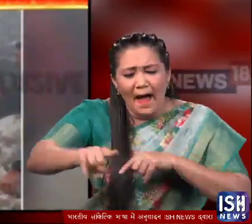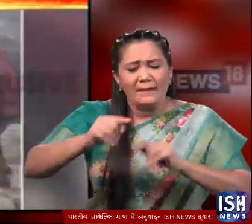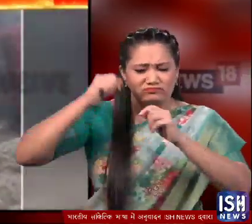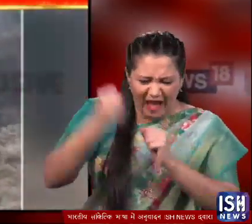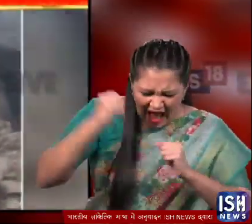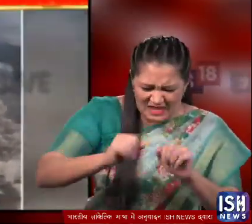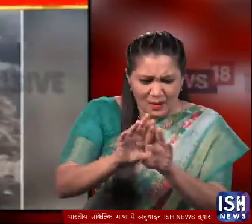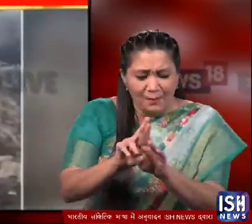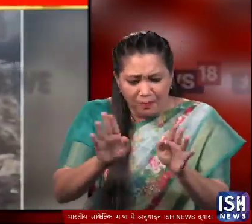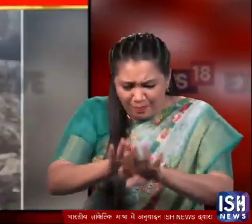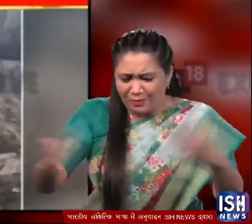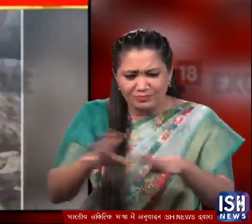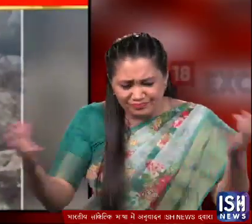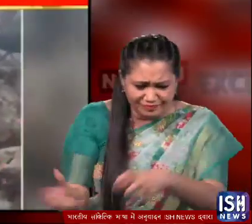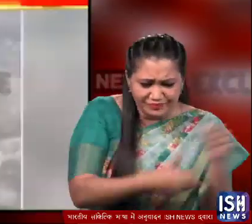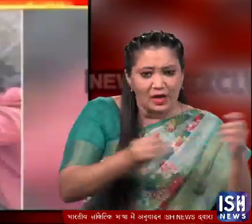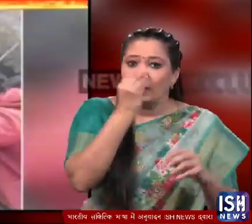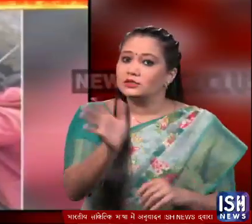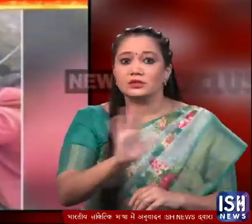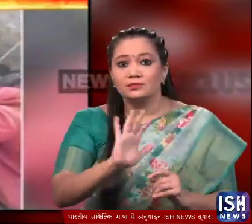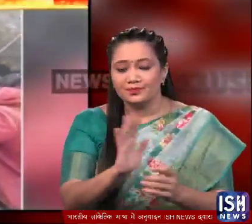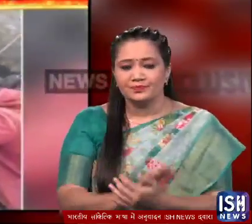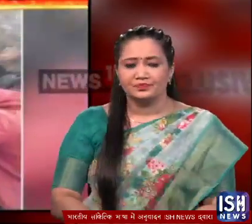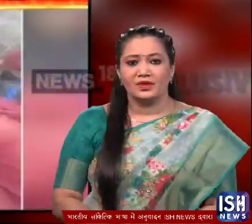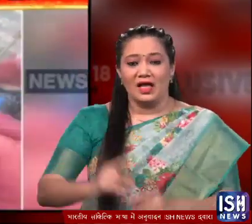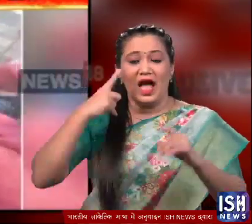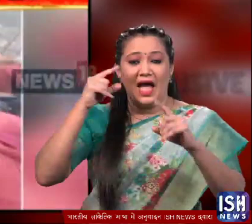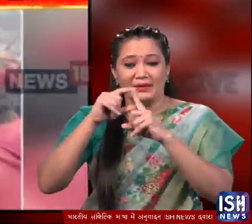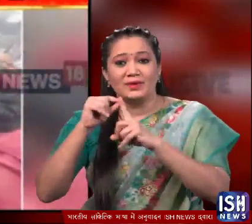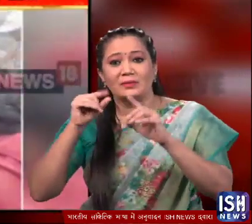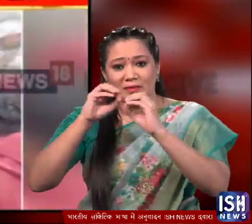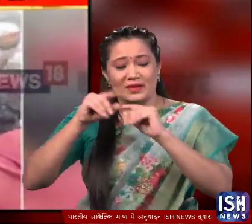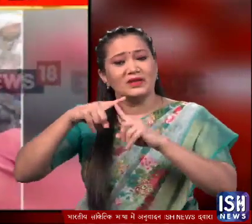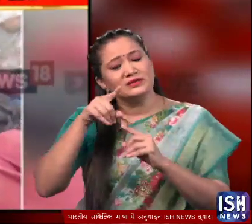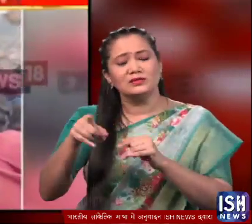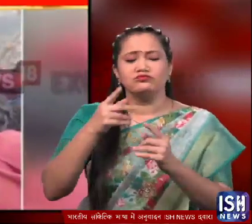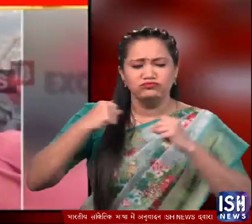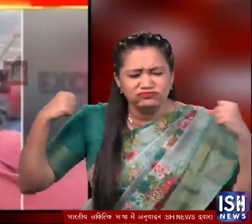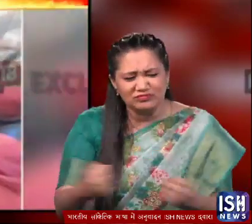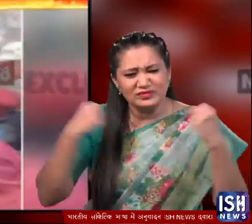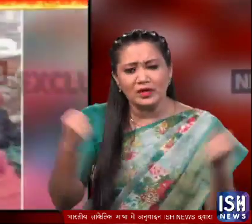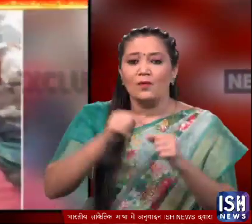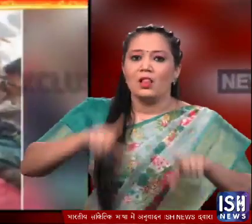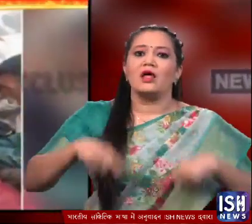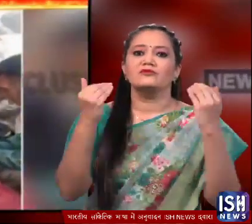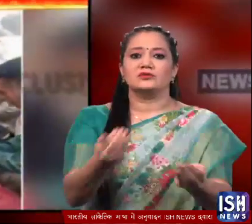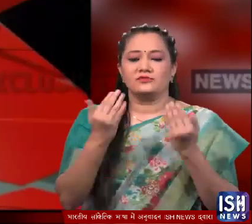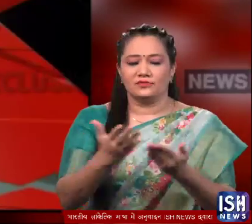का सिलसिला जारी रहा, जो कि आसान नहीं था, लेकिन आईटीबीपी के जवान डटे रहे और उन्होंने एक जिंदगी बचा